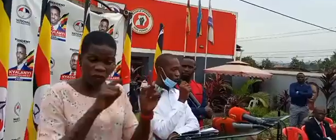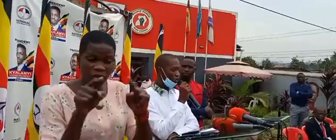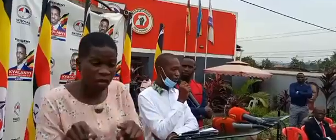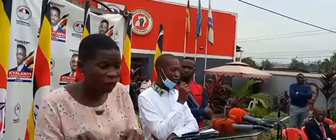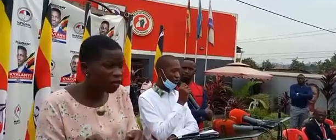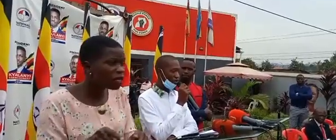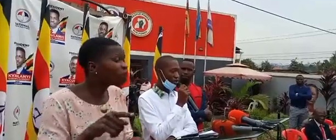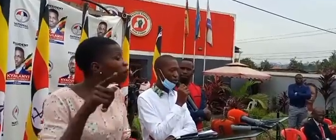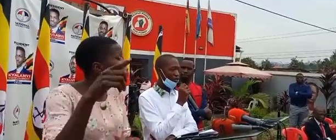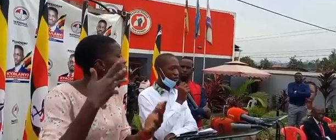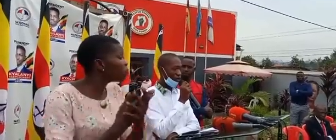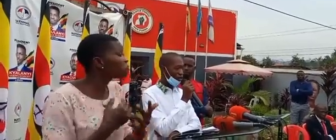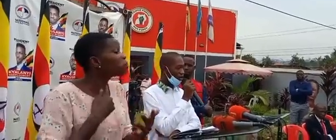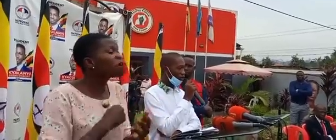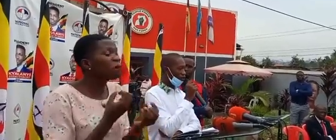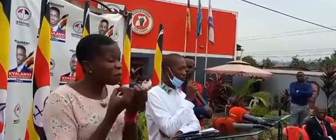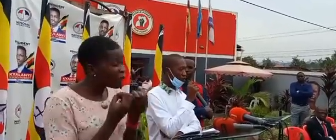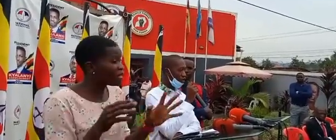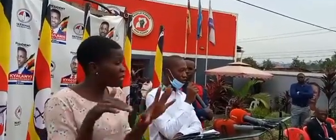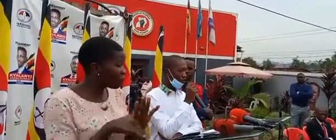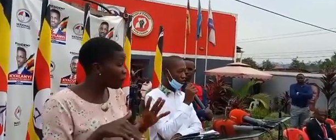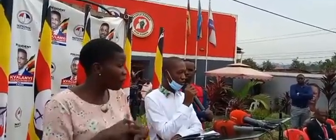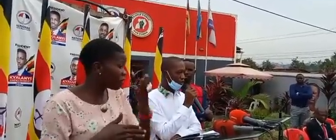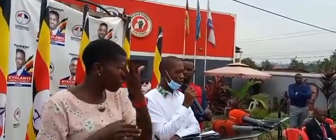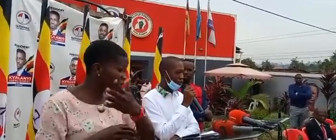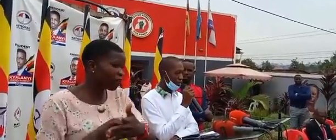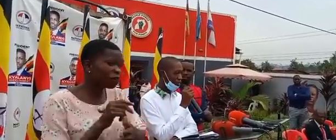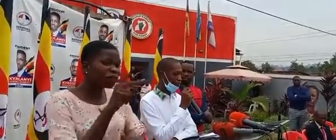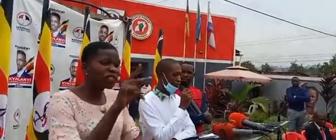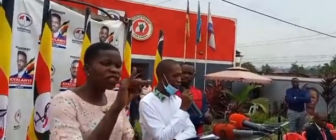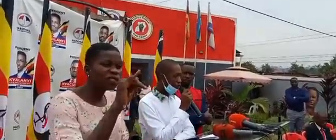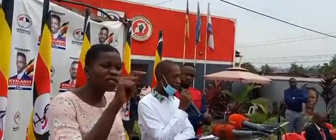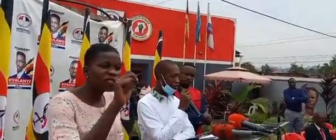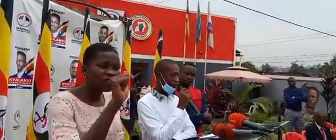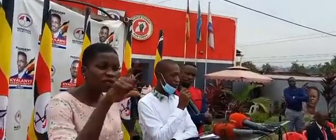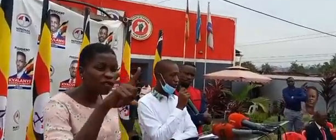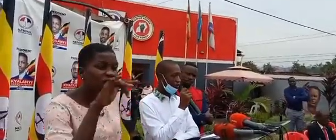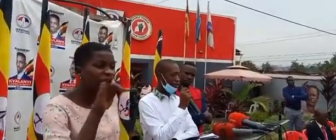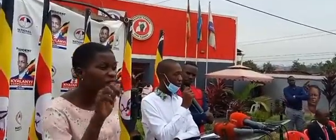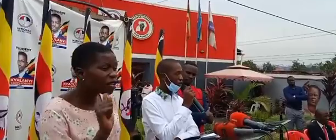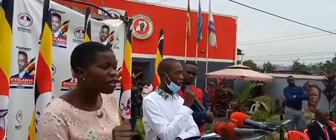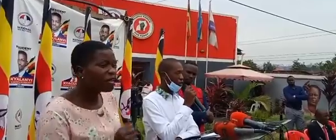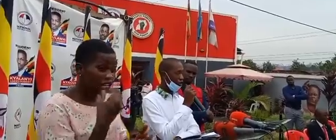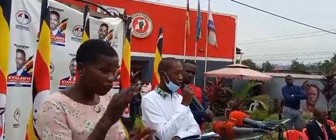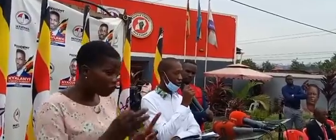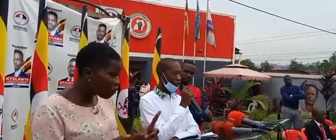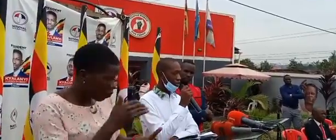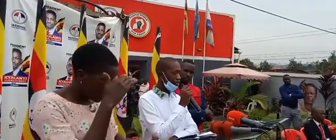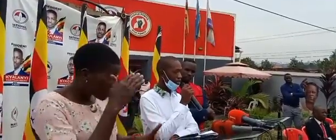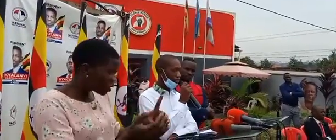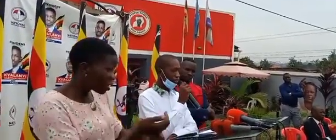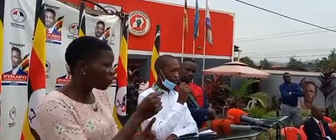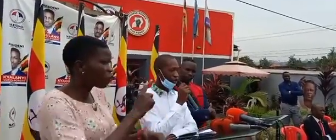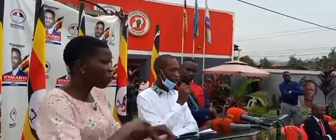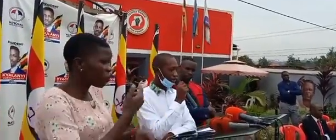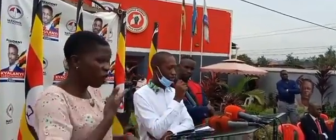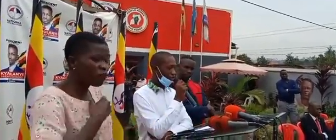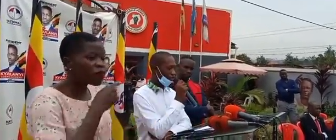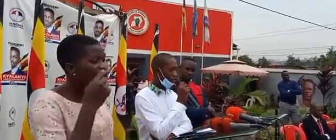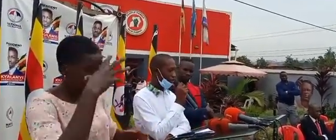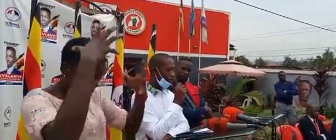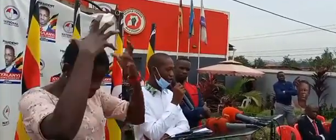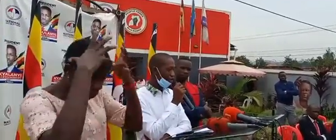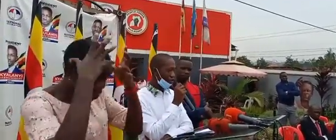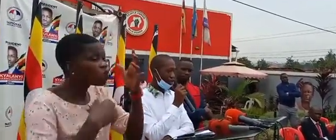ya bantubanji bivako hata kukumisango jobu kwa fila bivako wamba nilavantu wame teba mani bivako